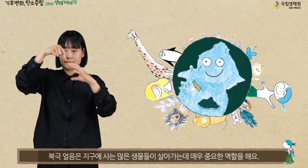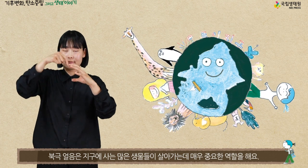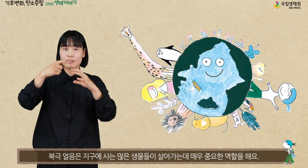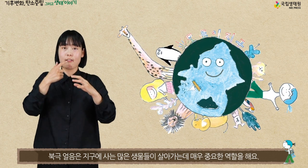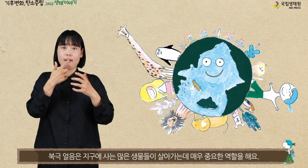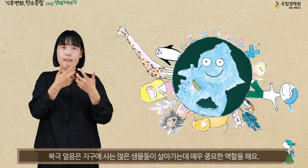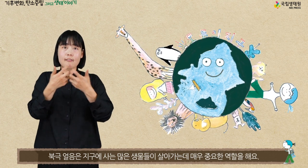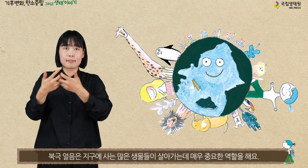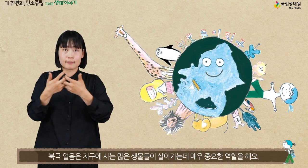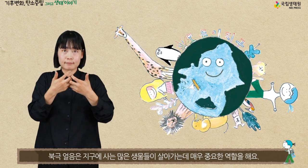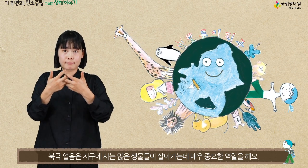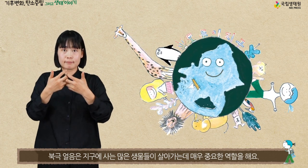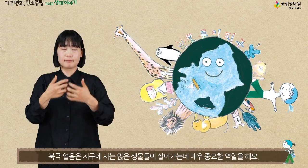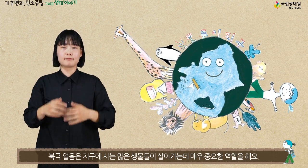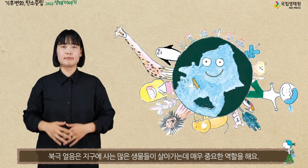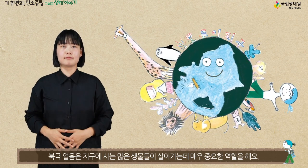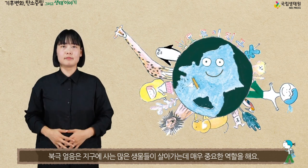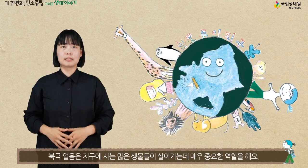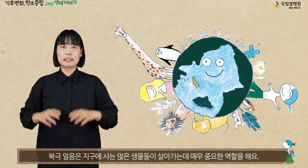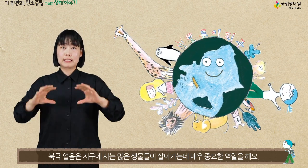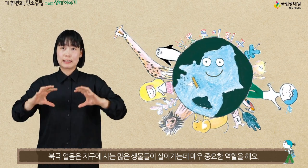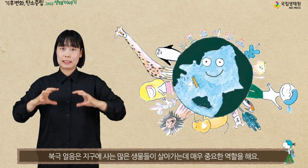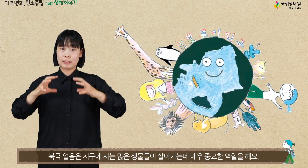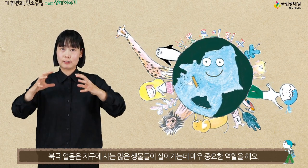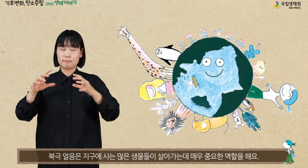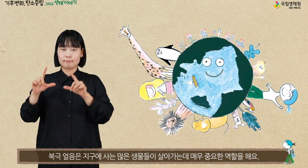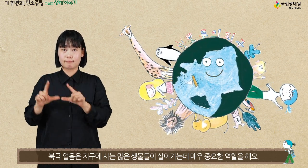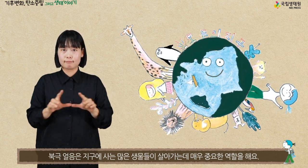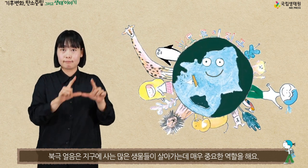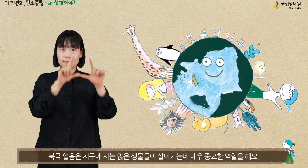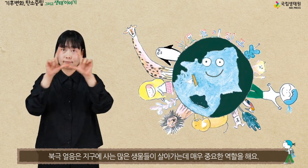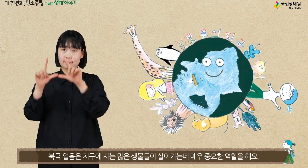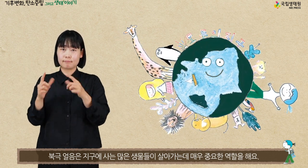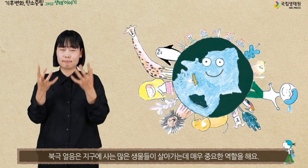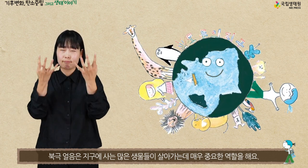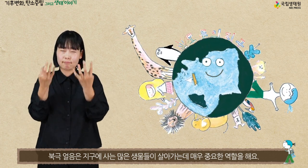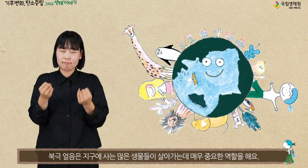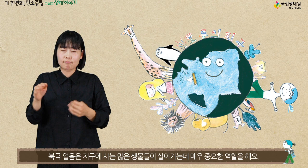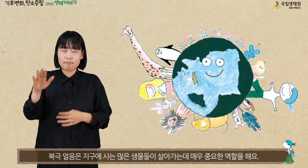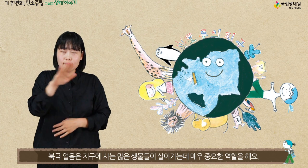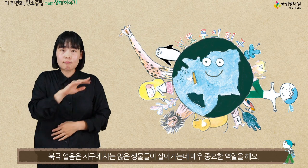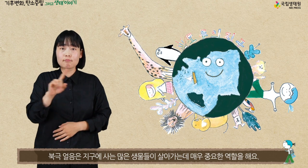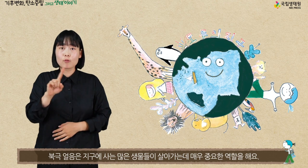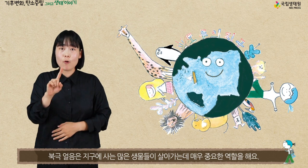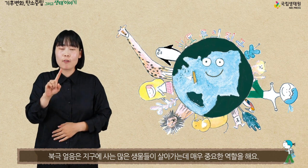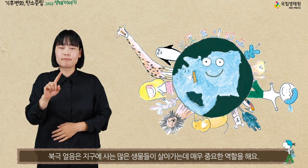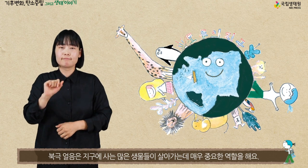북극 얼음은 지구에 사는 많은 생물들이 살아가는데 매우 중요한 역할을 해요.